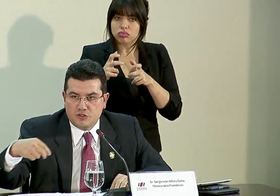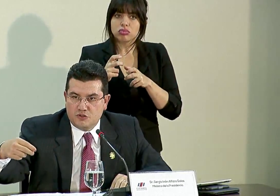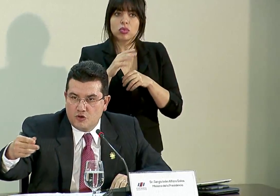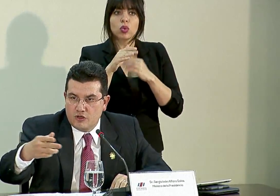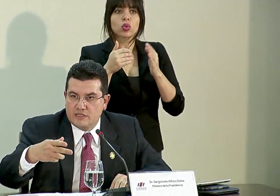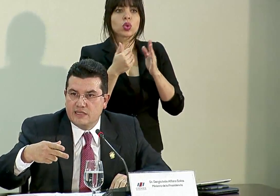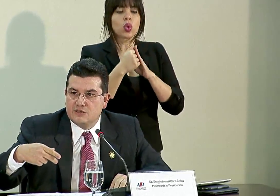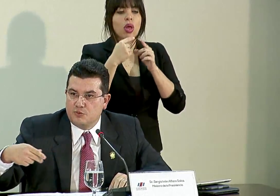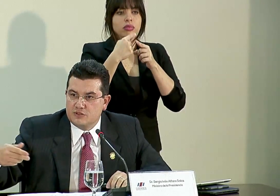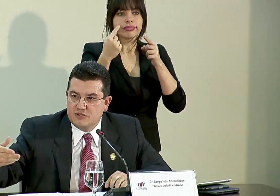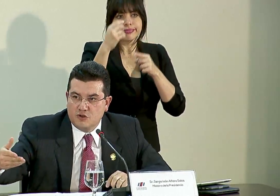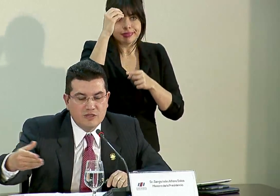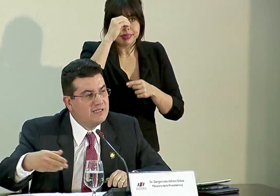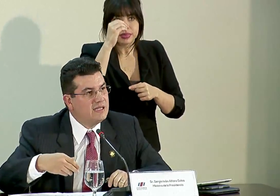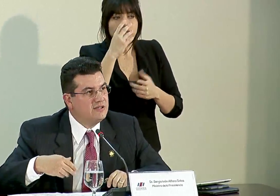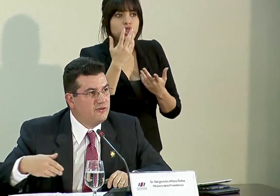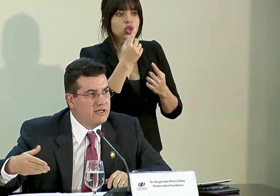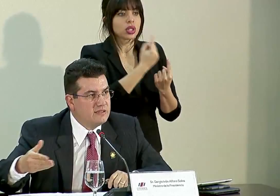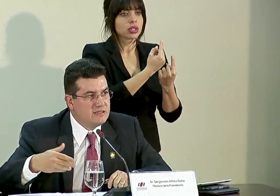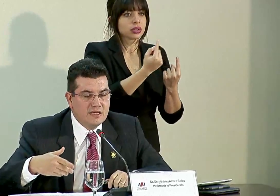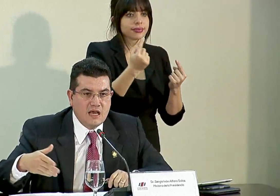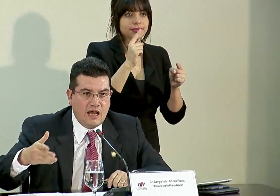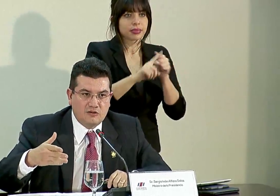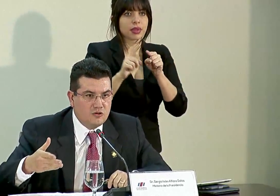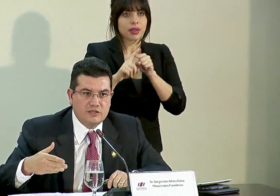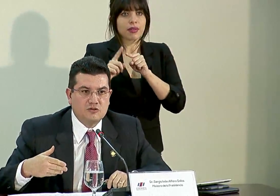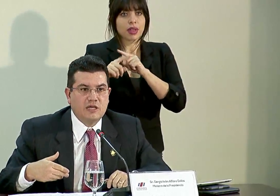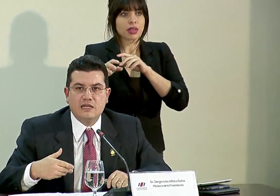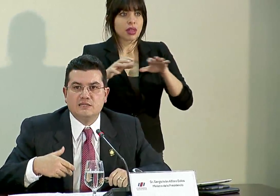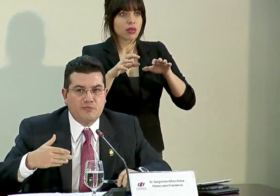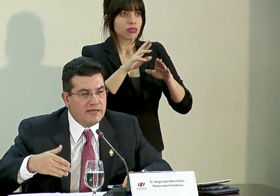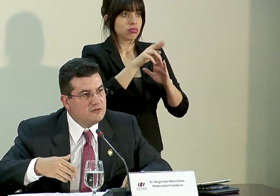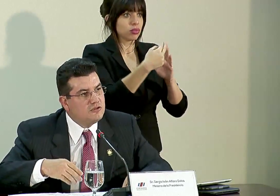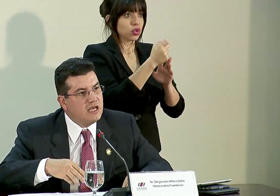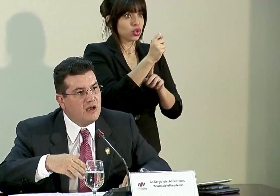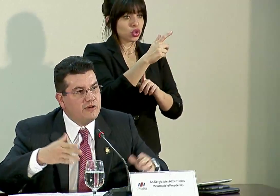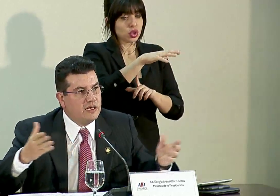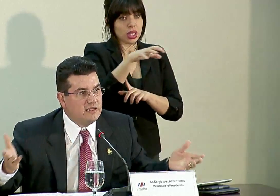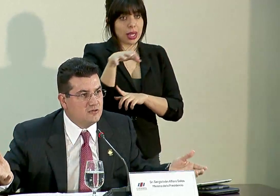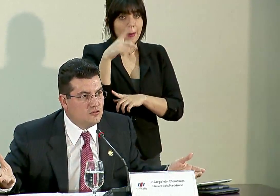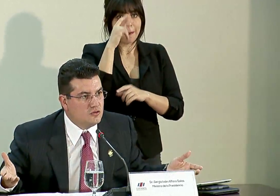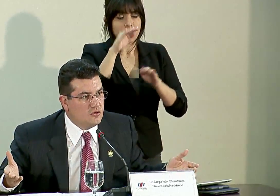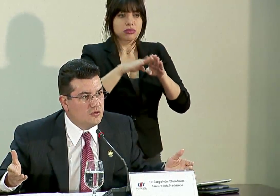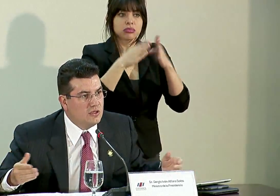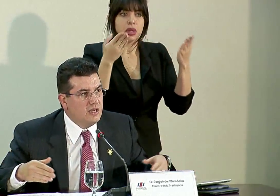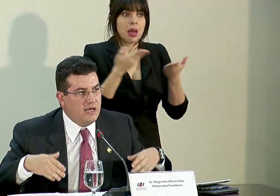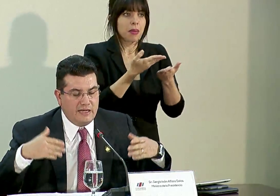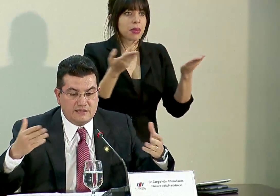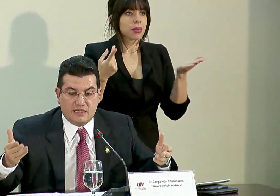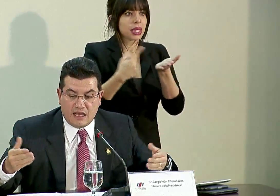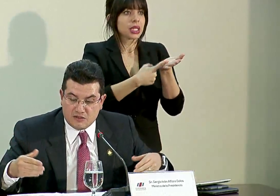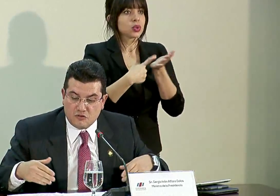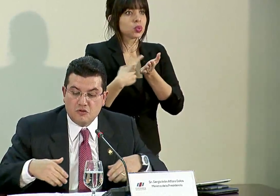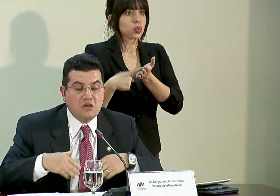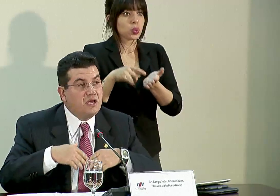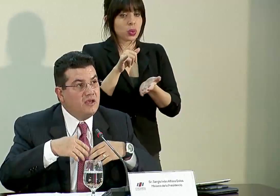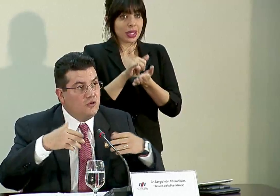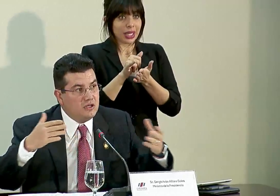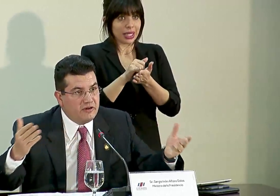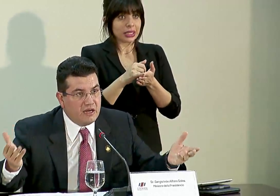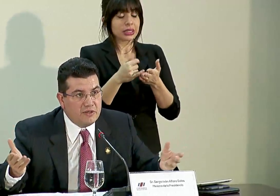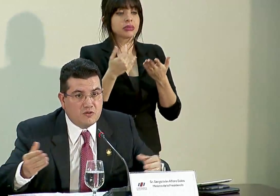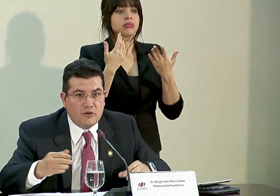las oposiciones y las posiciones de los diferentes actores sociales y para eso se abre a la discusión en este caso